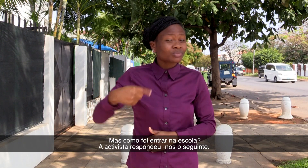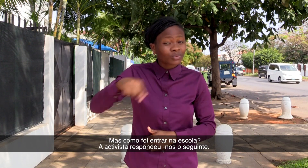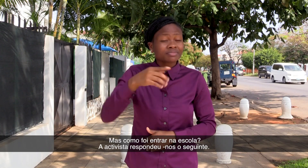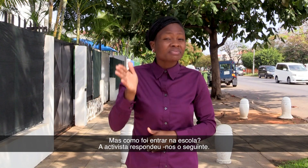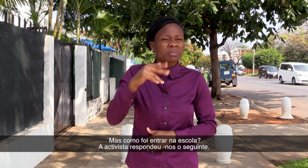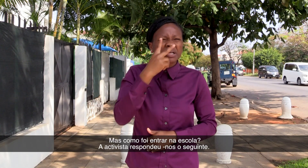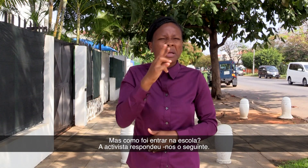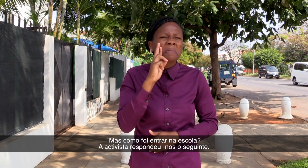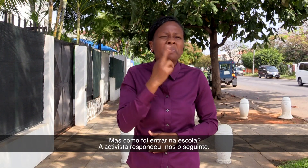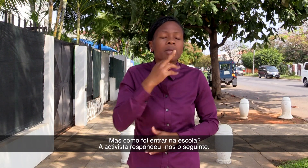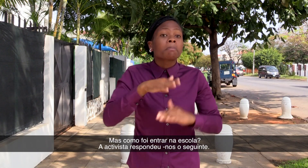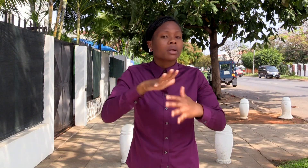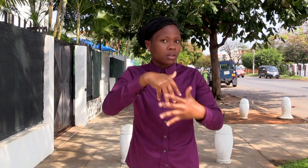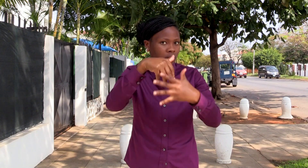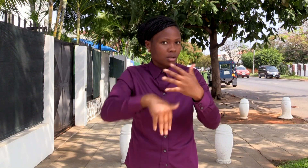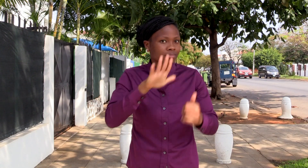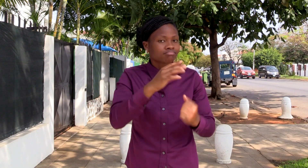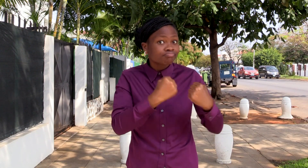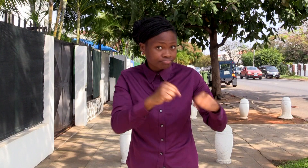ativista respondeu-nos o seguinte: